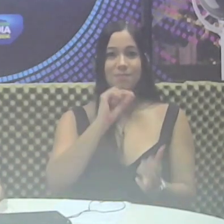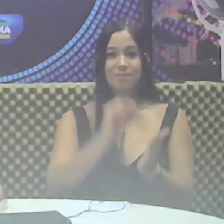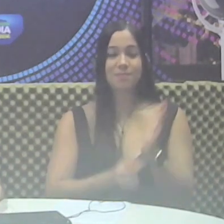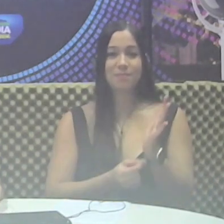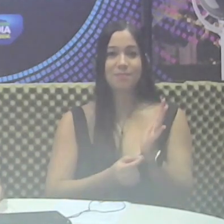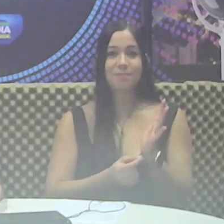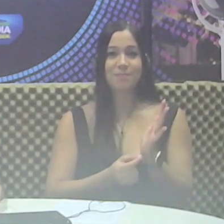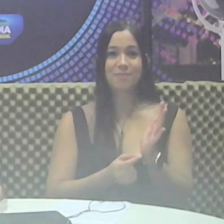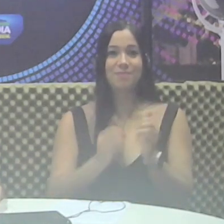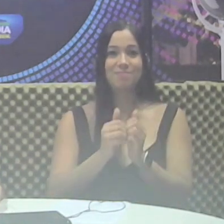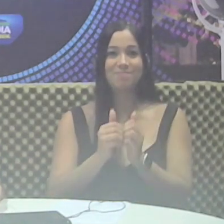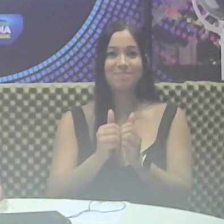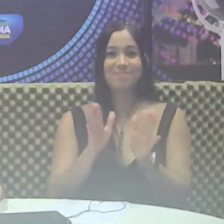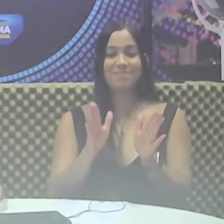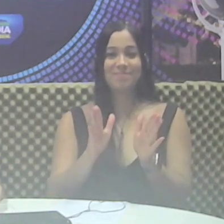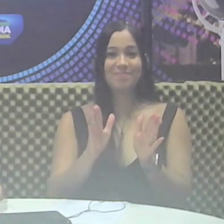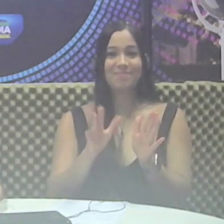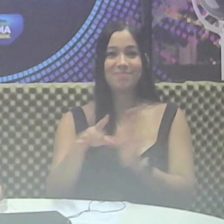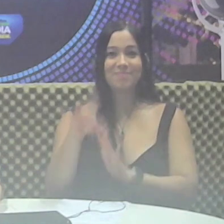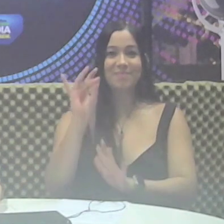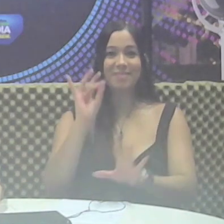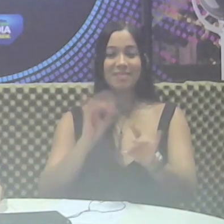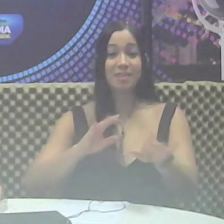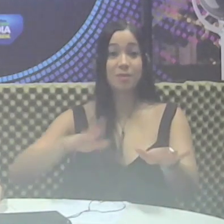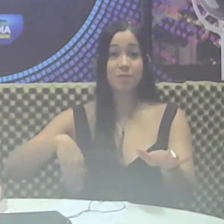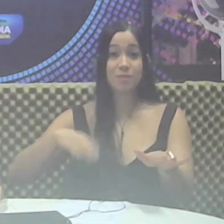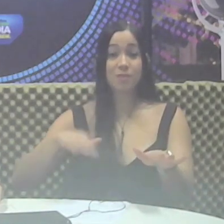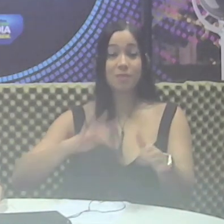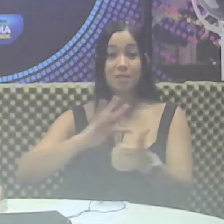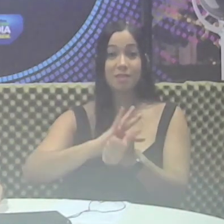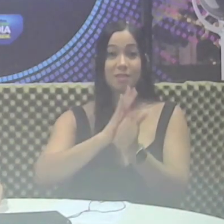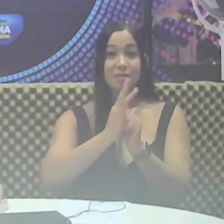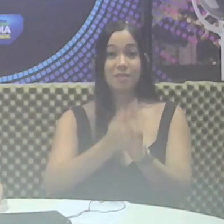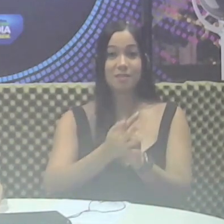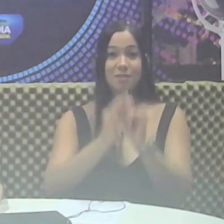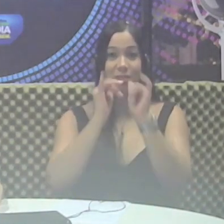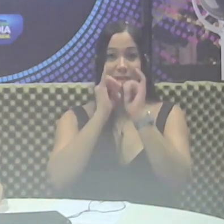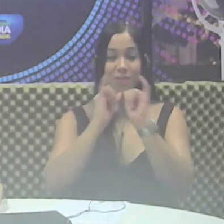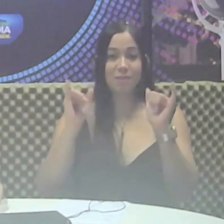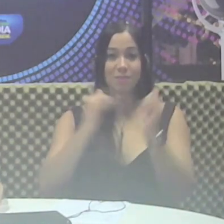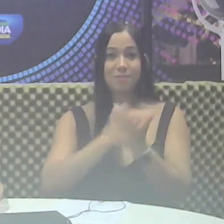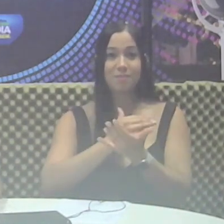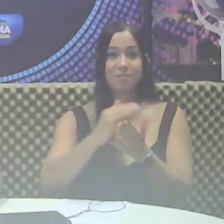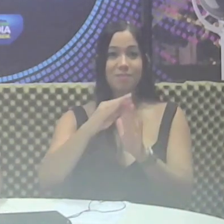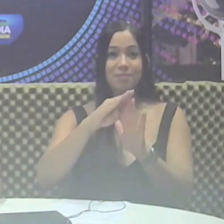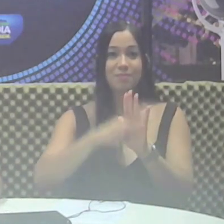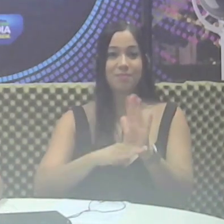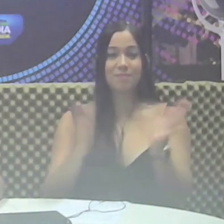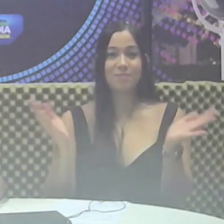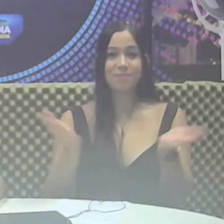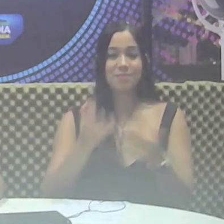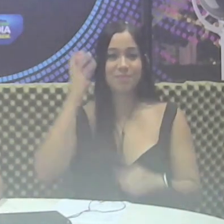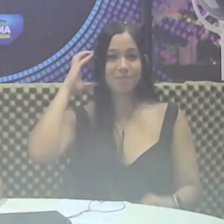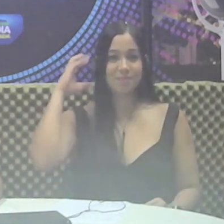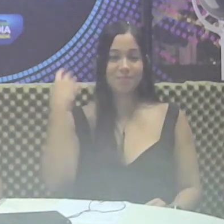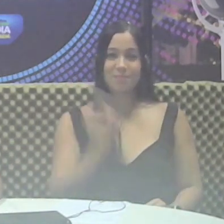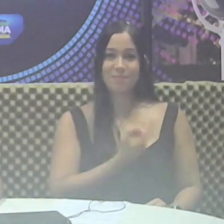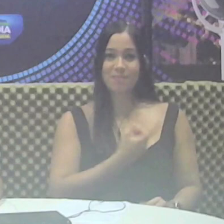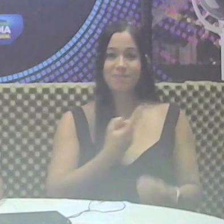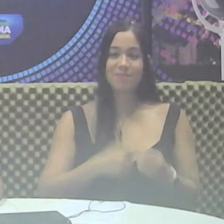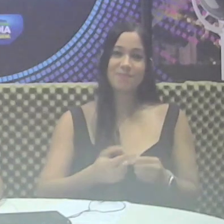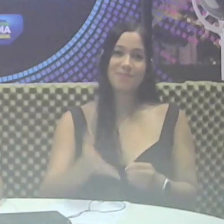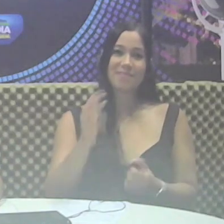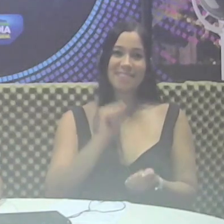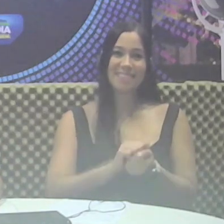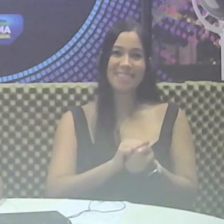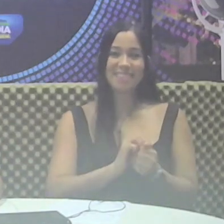Inscrições estão abertas para a seletiva de natação da Futel. Essas e outras notícias a partir de agora na rádio Nossa